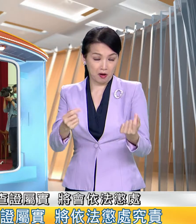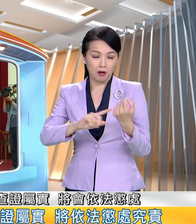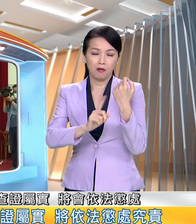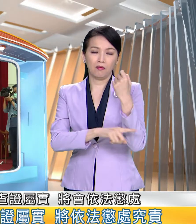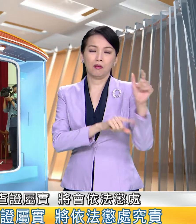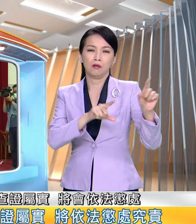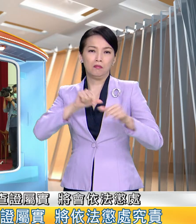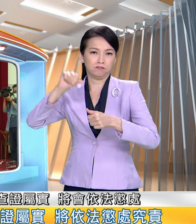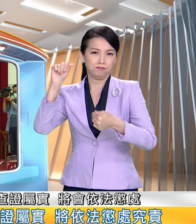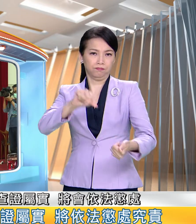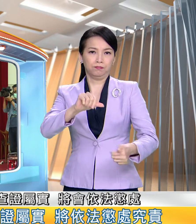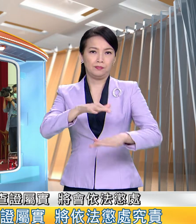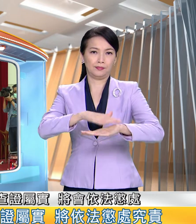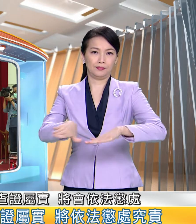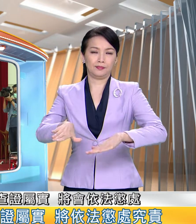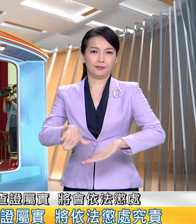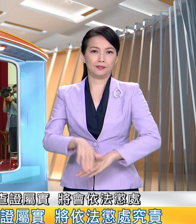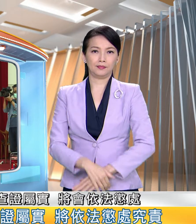会依法惩处。